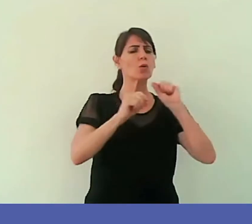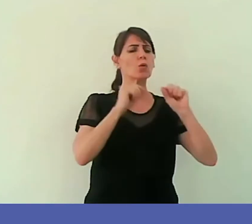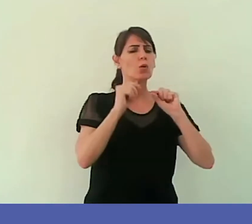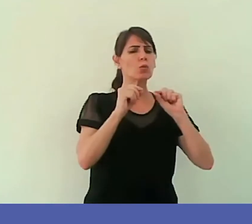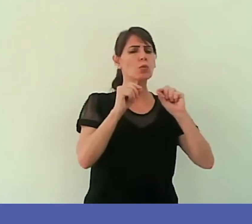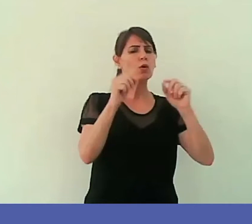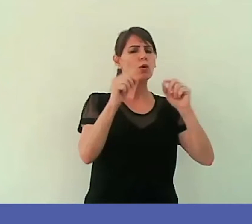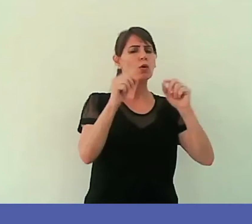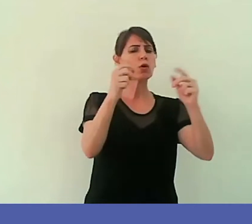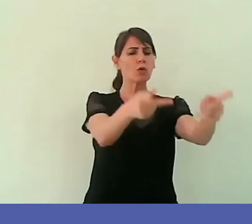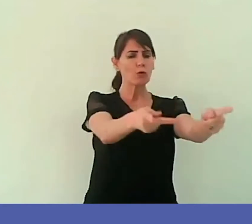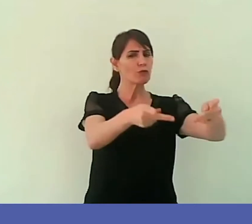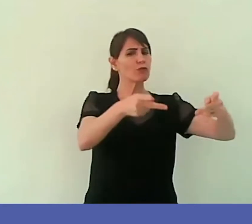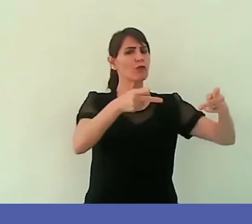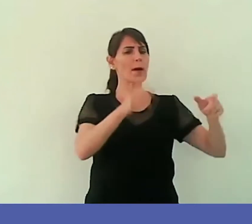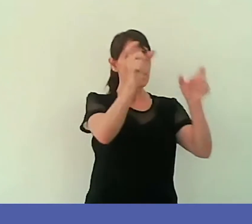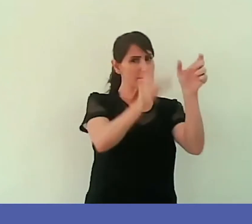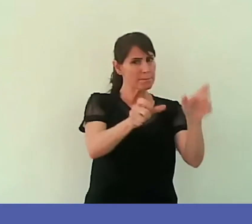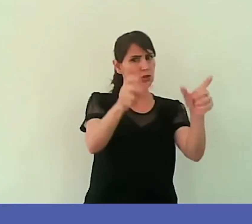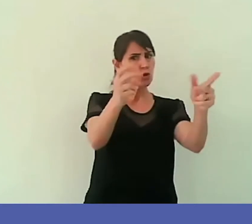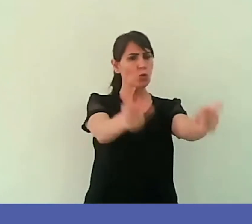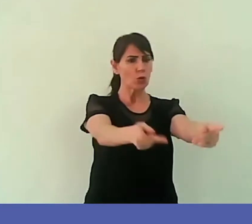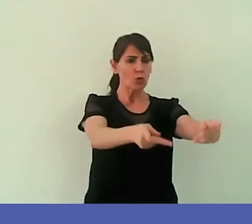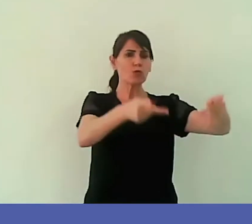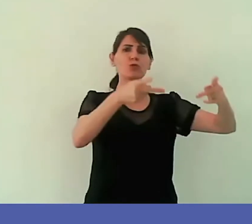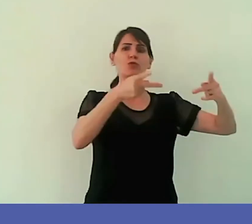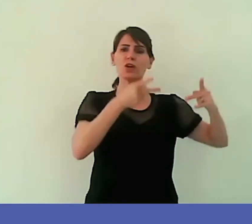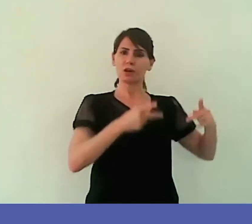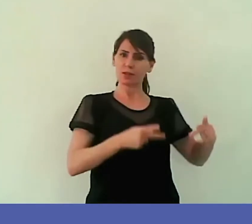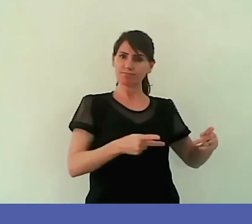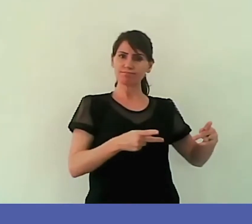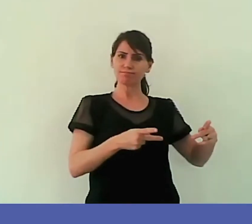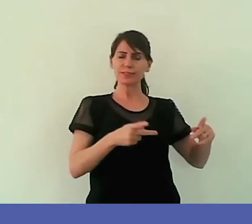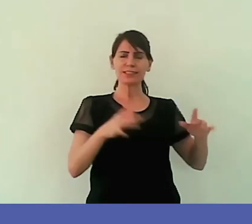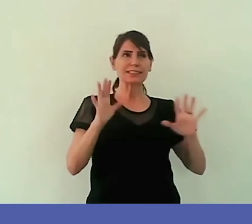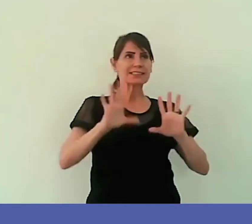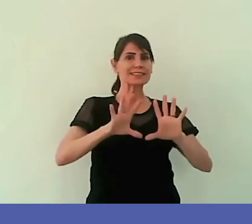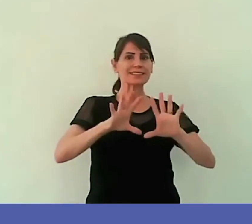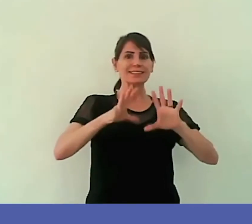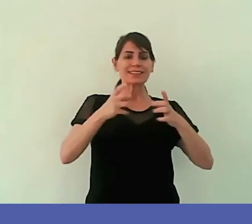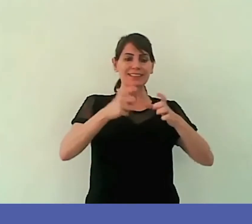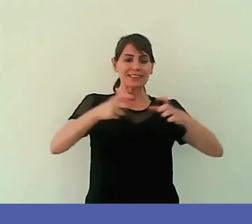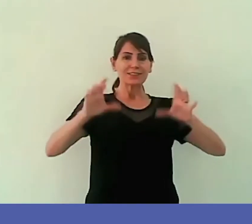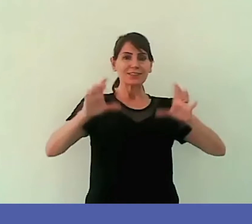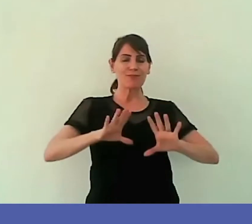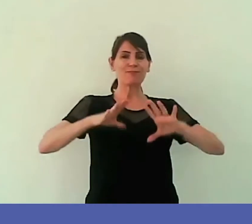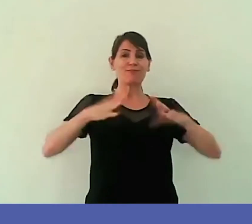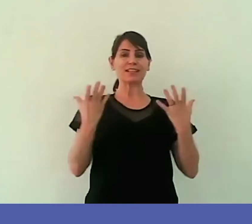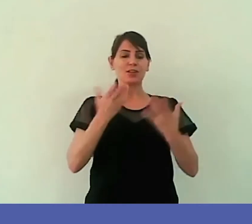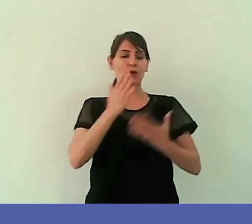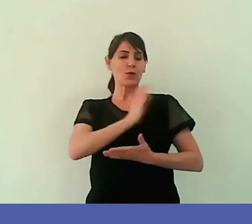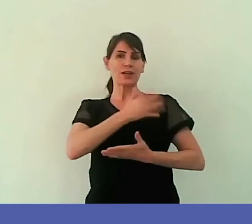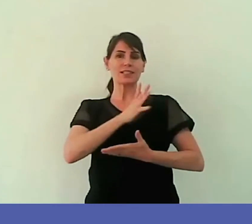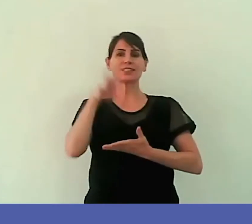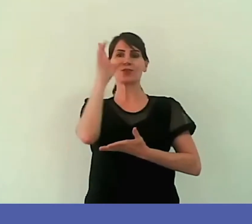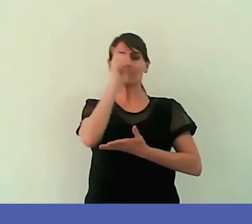convidar as pessoas à grande festa do coração de Deus,